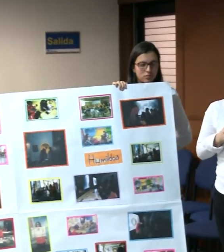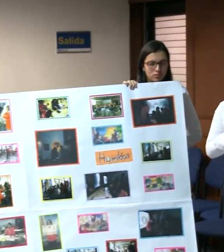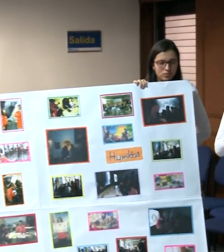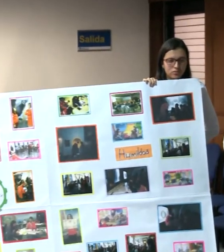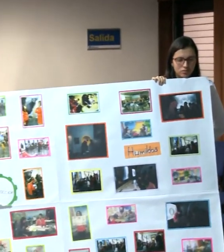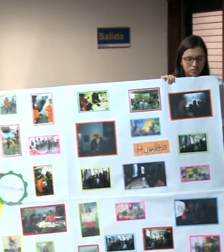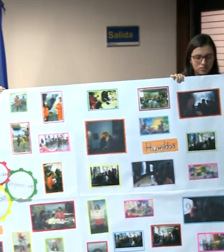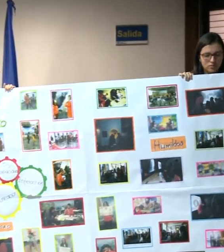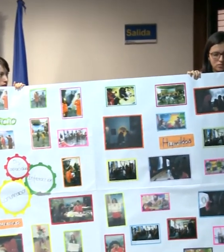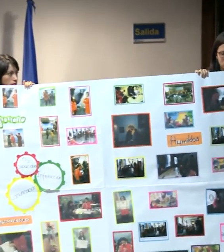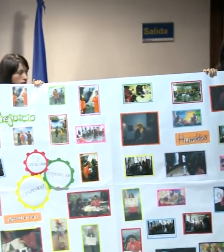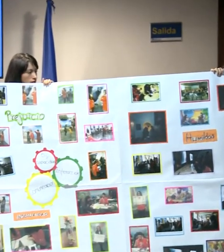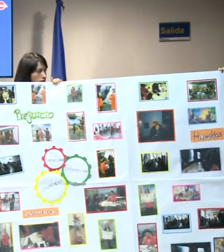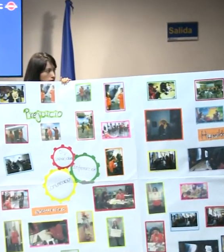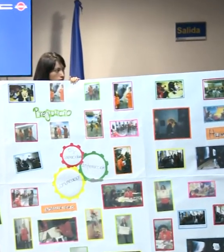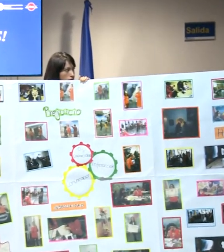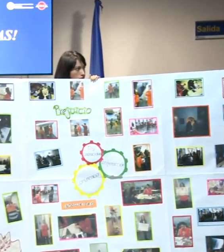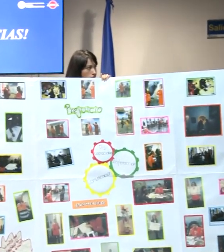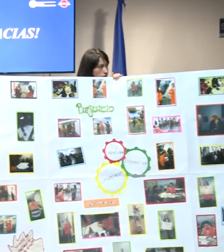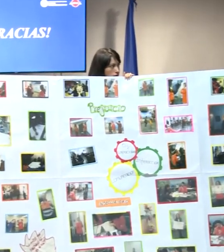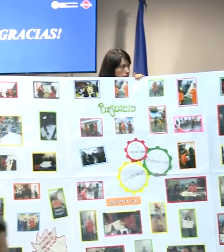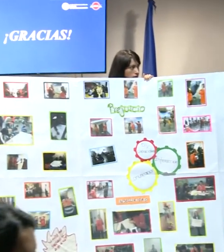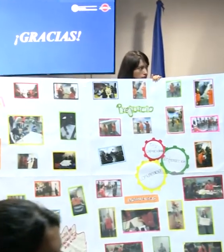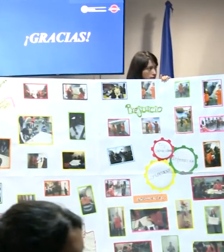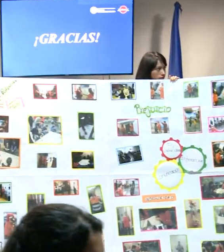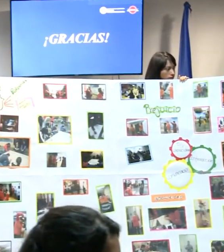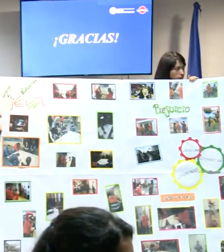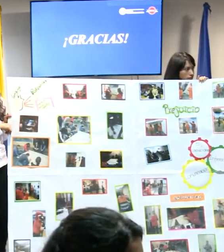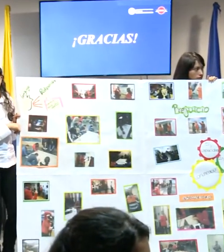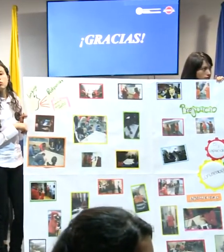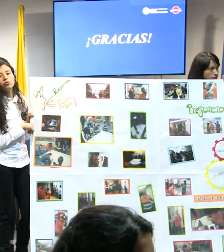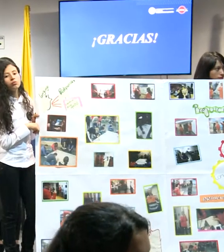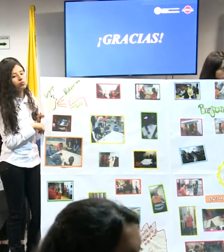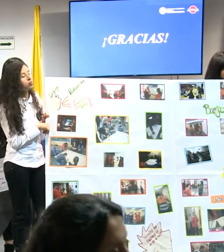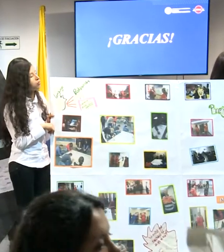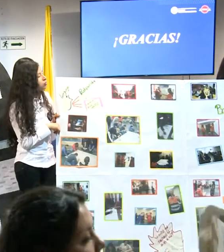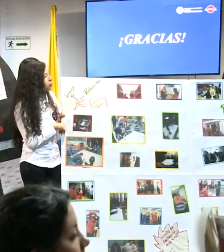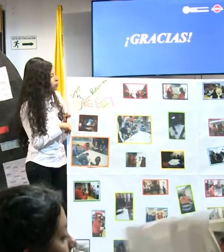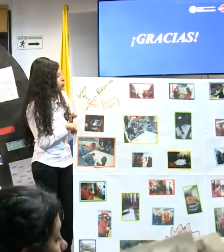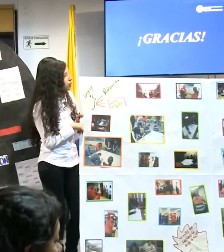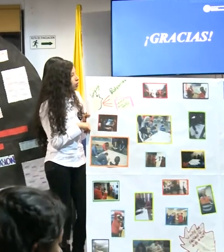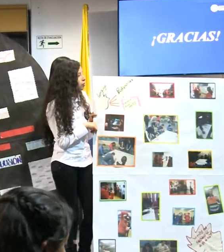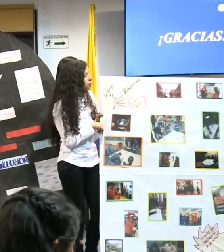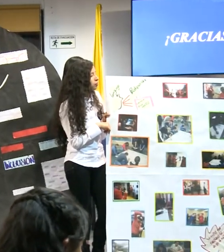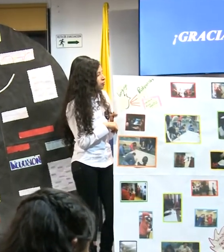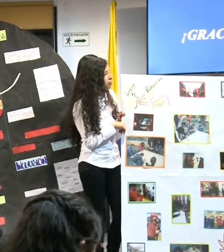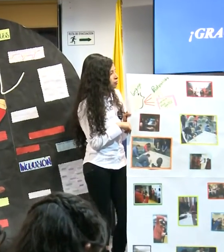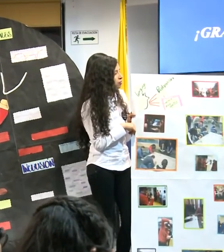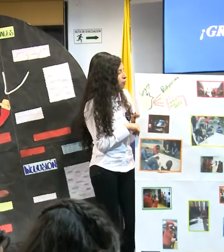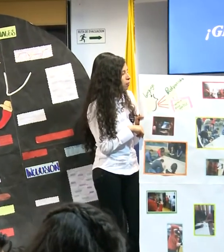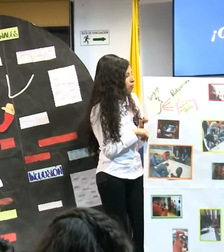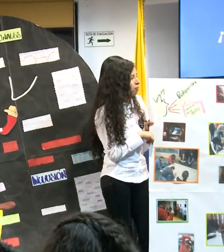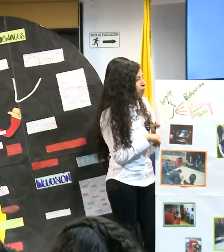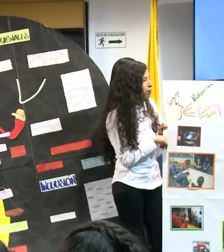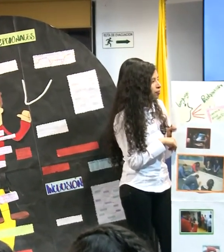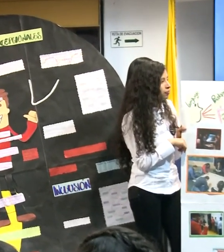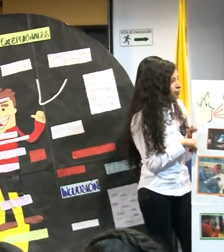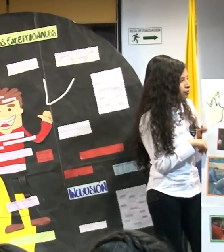Astronomía con todos los sentidos. Pues ahí fue prácticamente como nuestra incursión, con